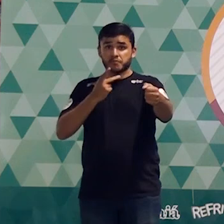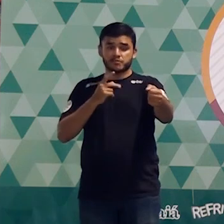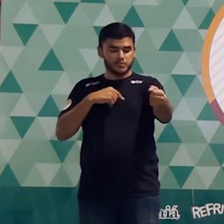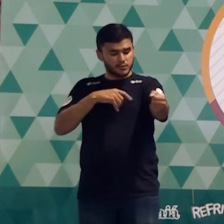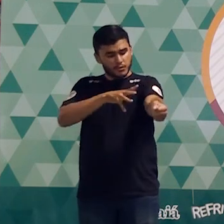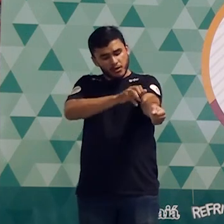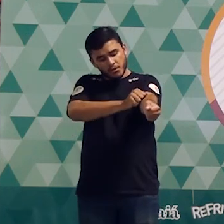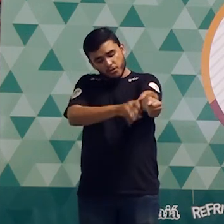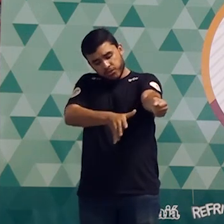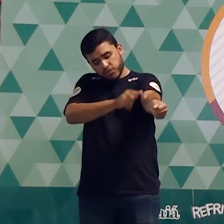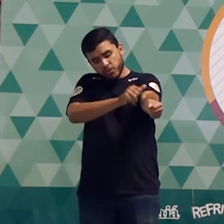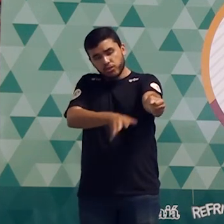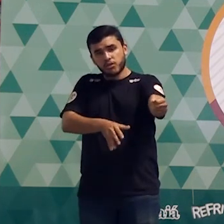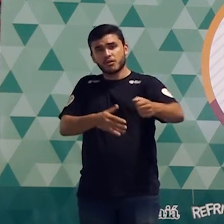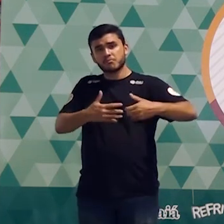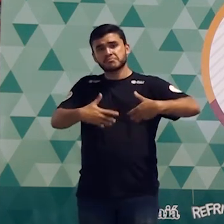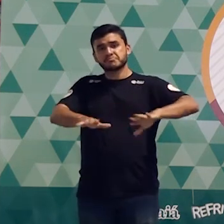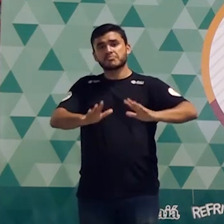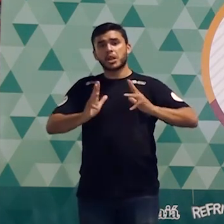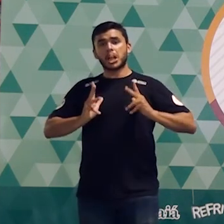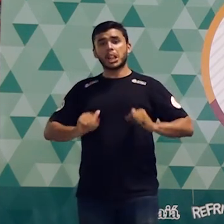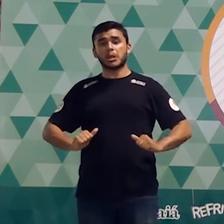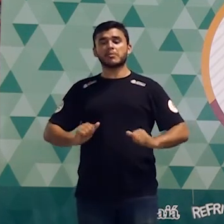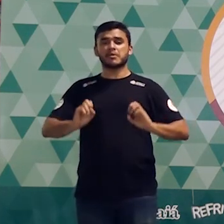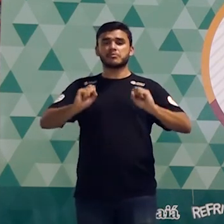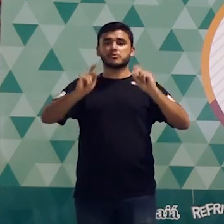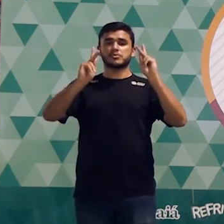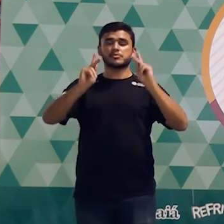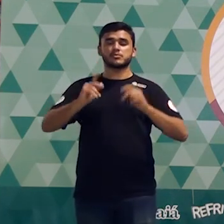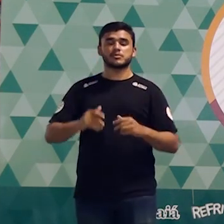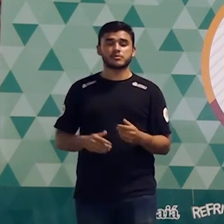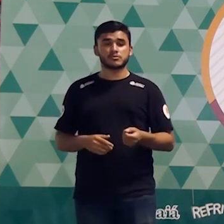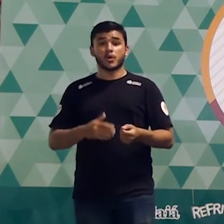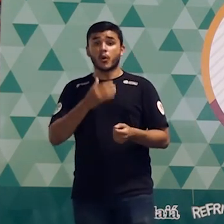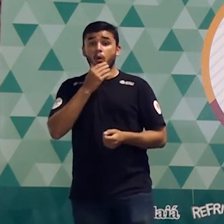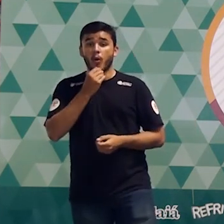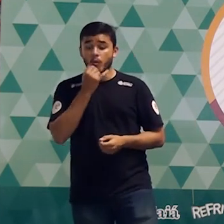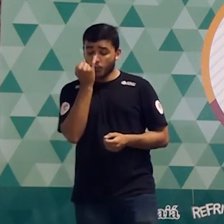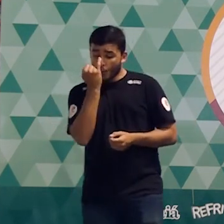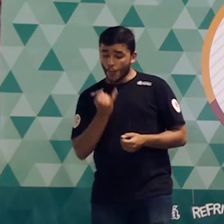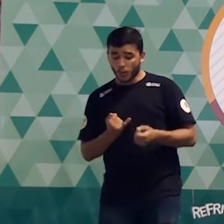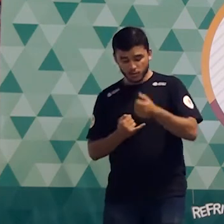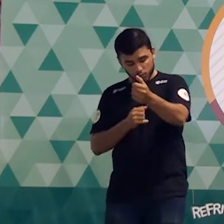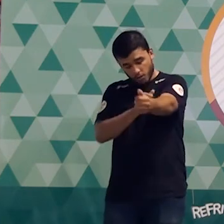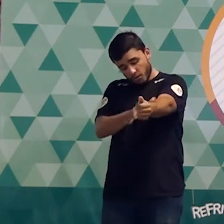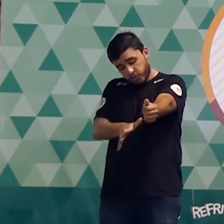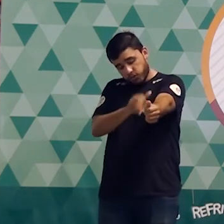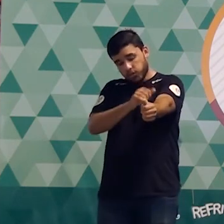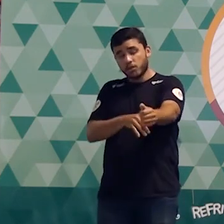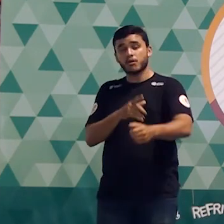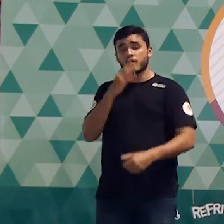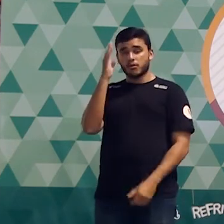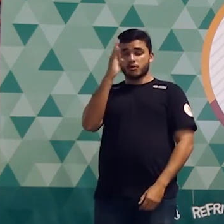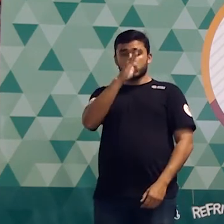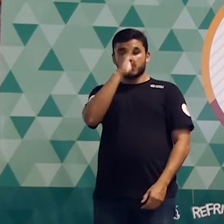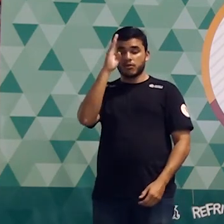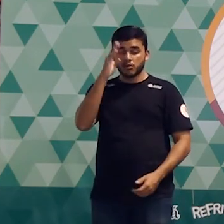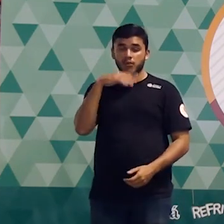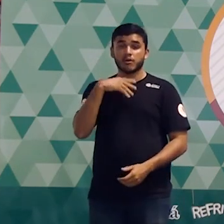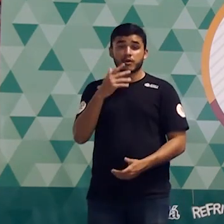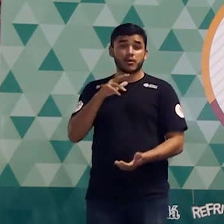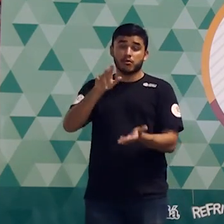está no seu sangue. Se a gente botar para fora, fica show. Aí imagine, o cara era anêmico, morria na esquina, porque ele perdia tanto